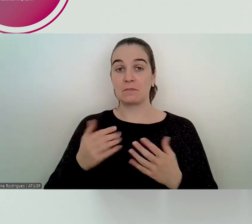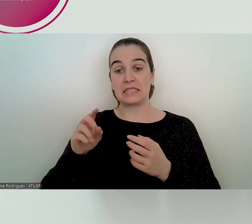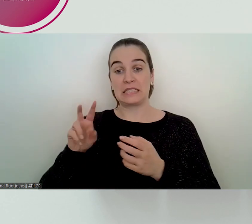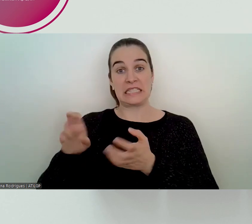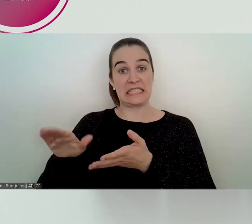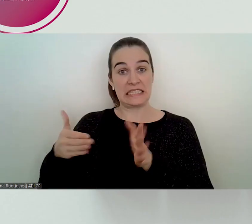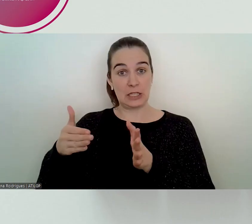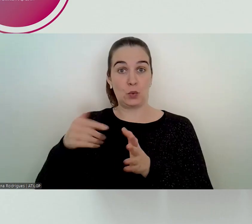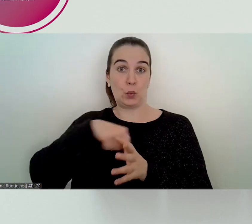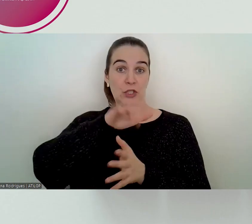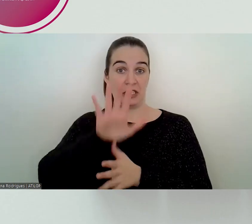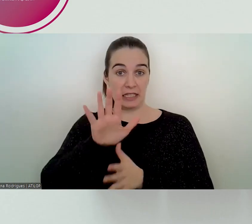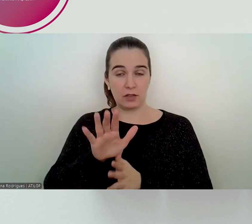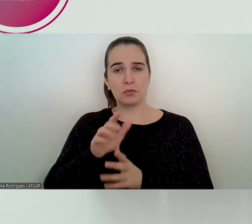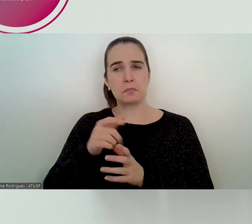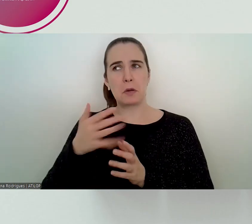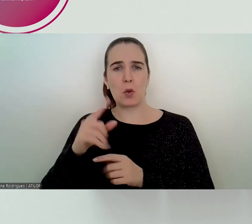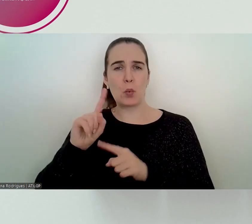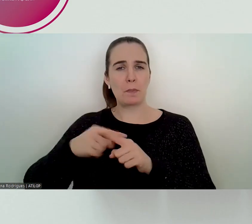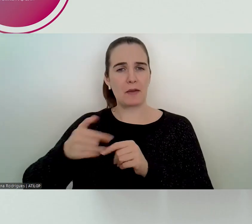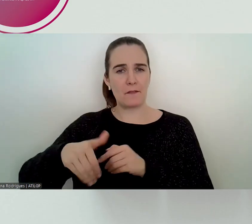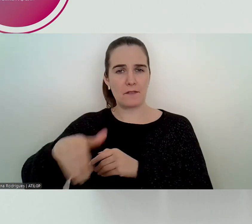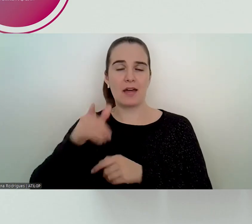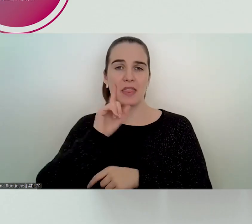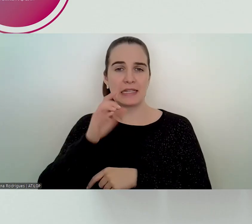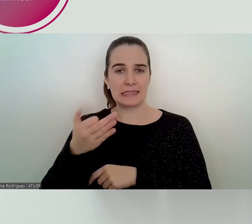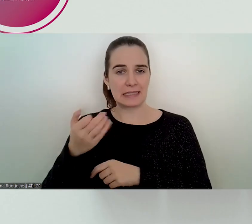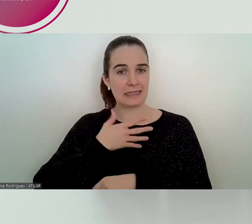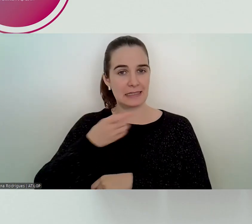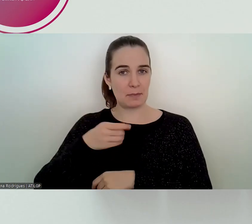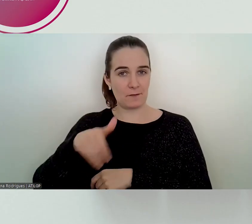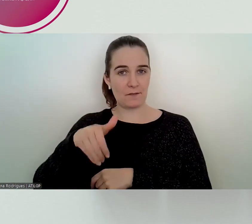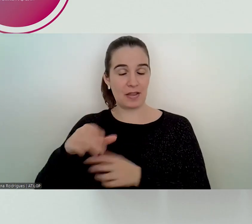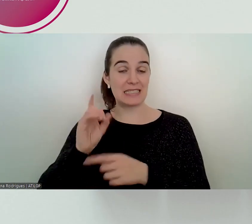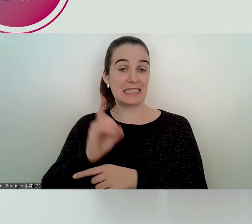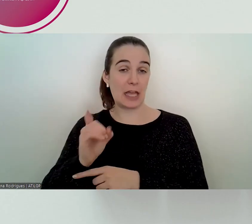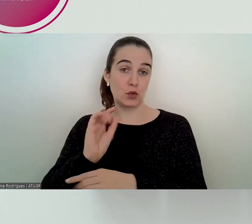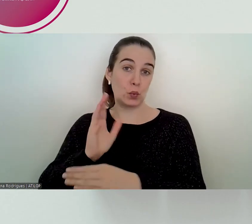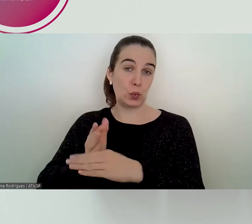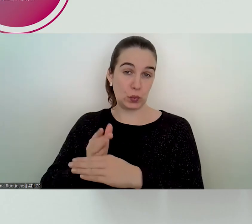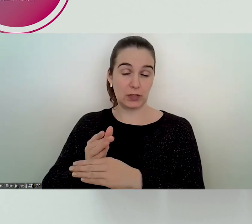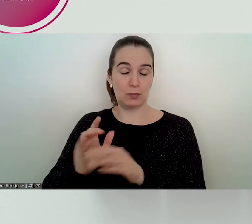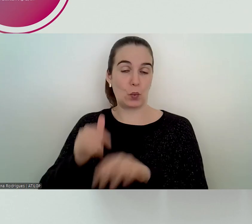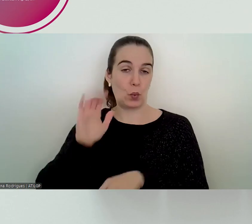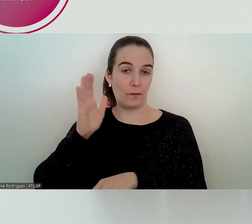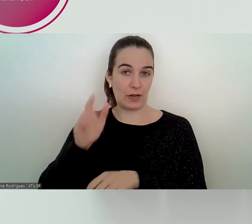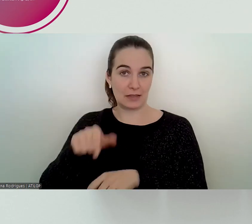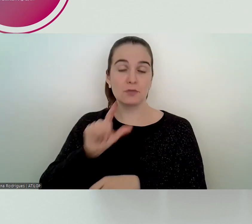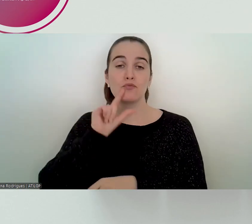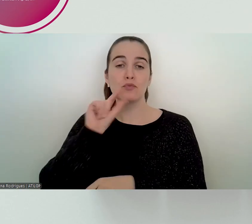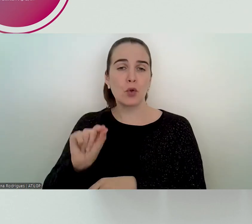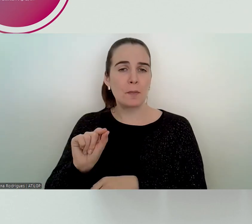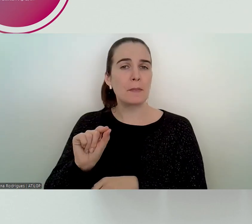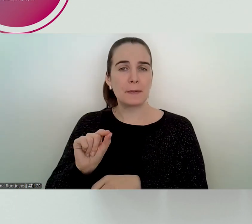será realizada sensivelmente daqui a um mês, a 17 de dezembro, com o sexto e último webinar, e que será designado